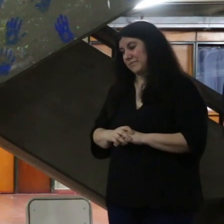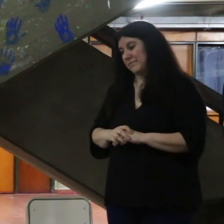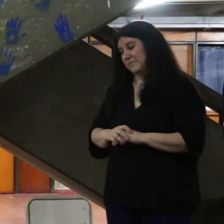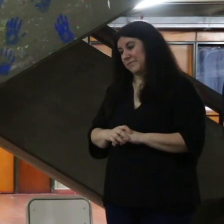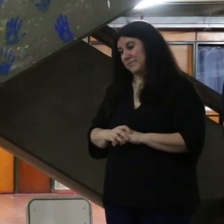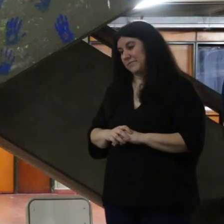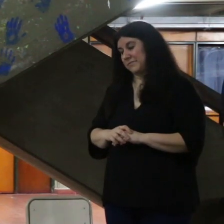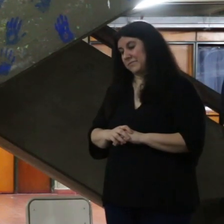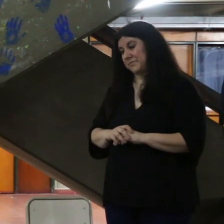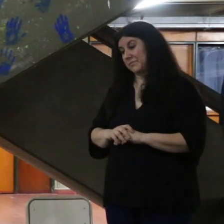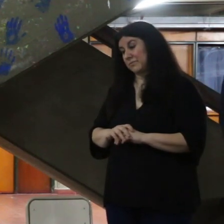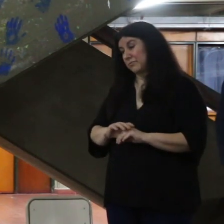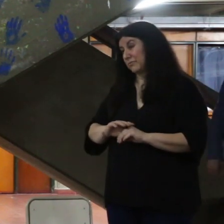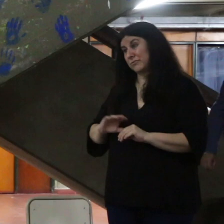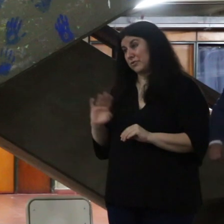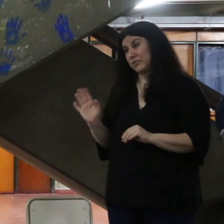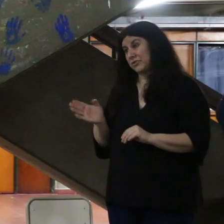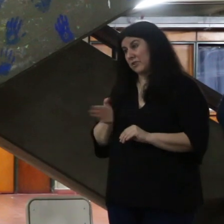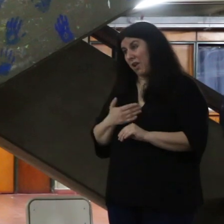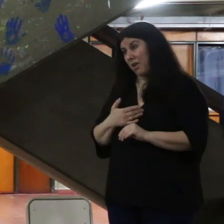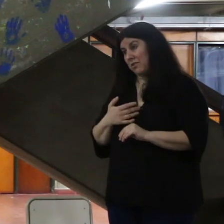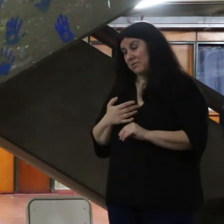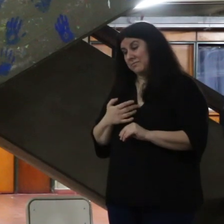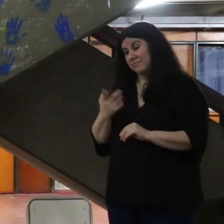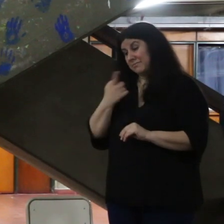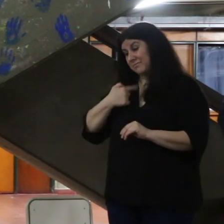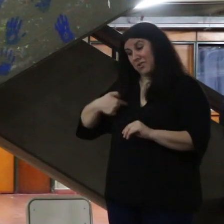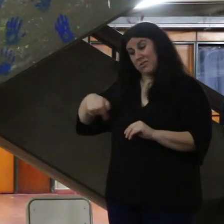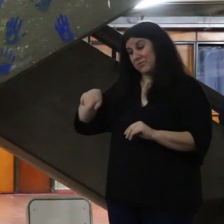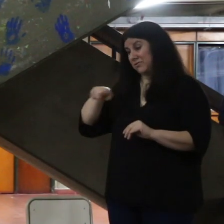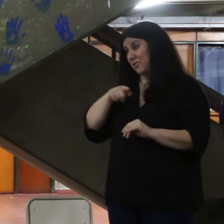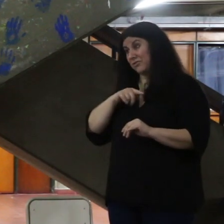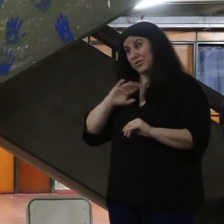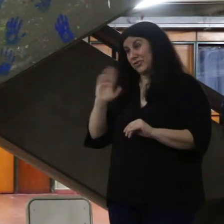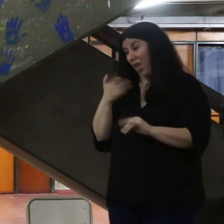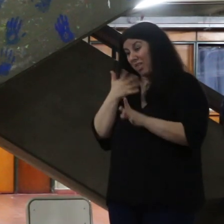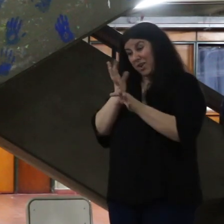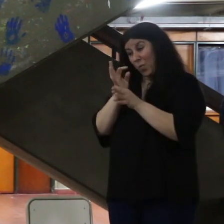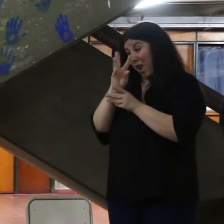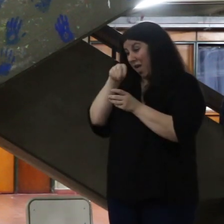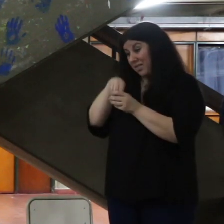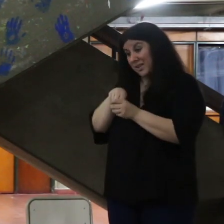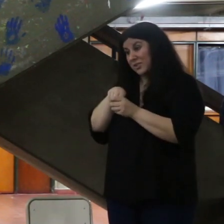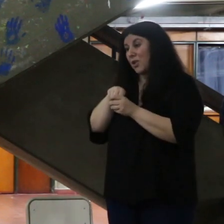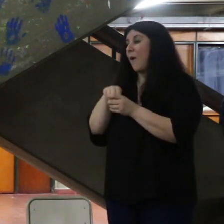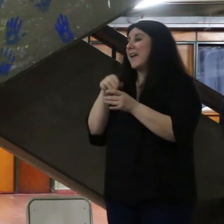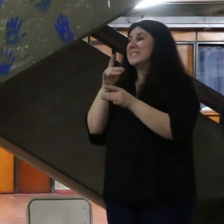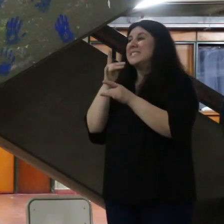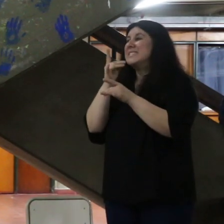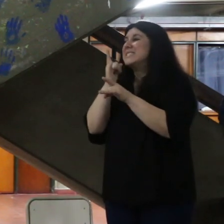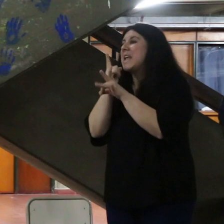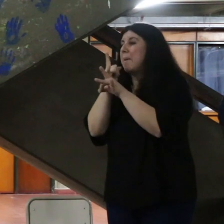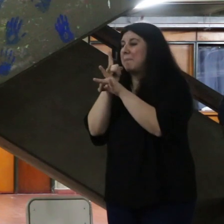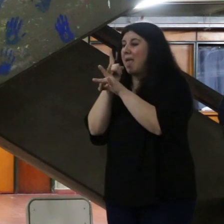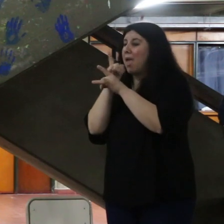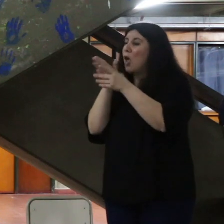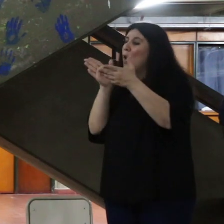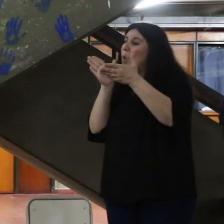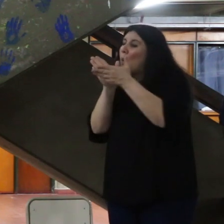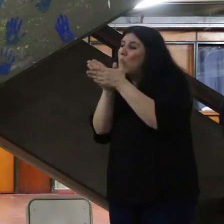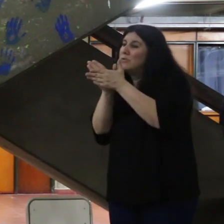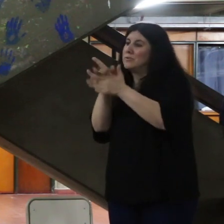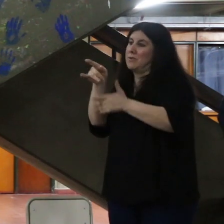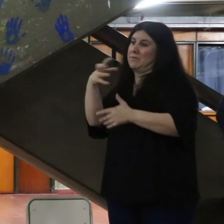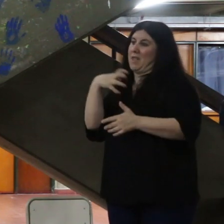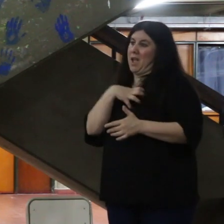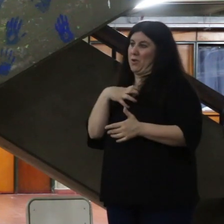Todo, absolutamente todo lo que hagamos en la escuela es siempre con y no hacia, es siempre con ellos y